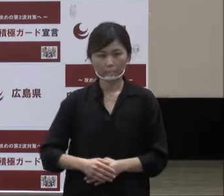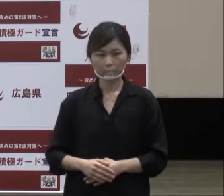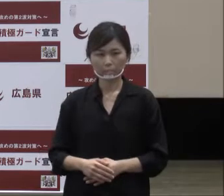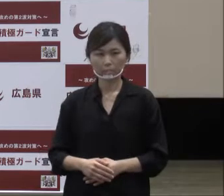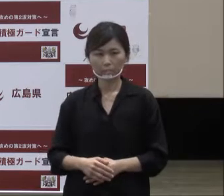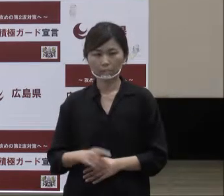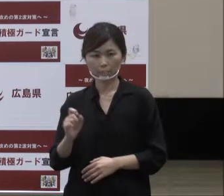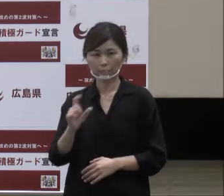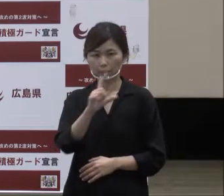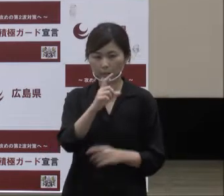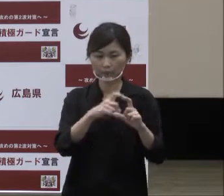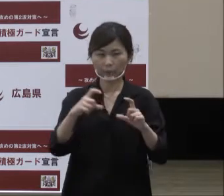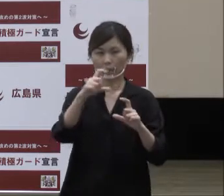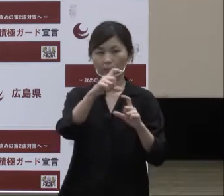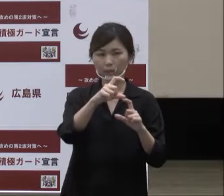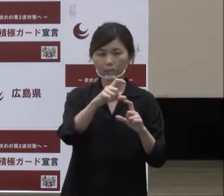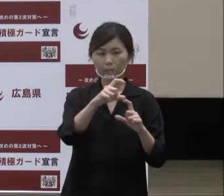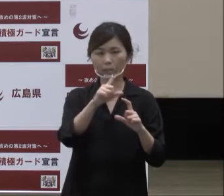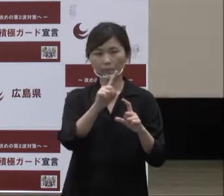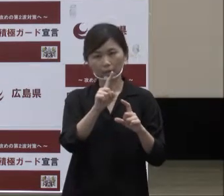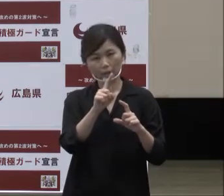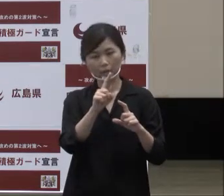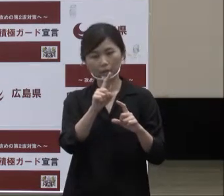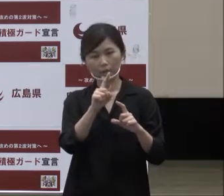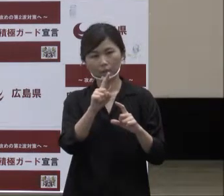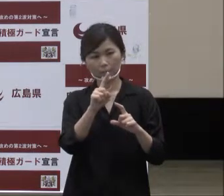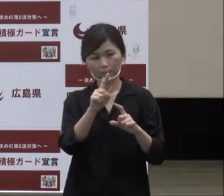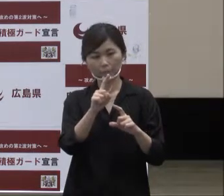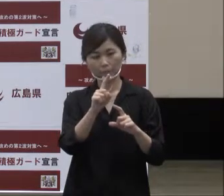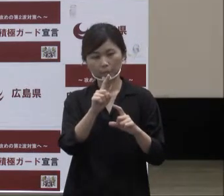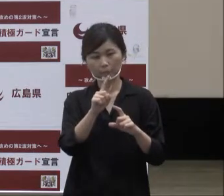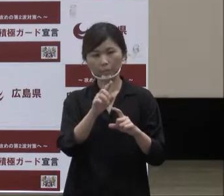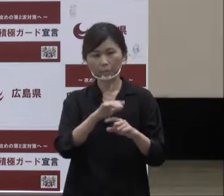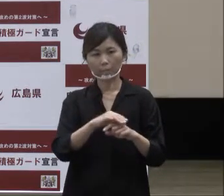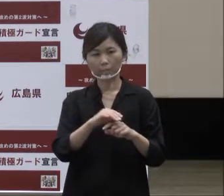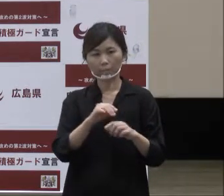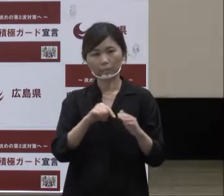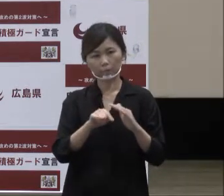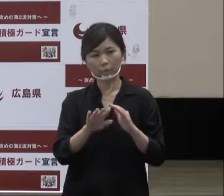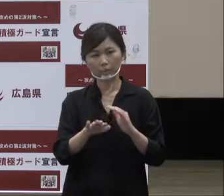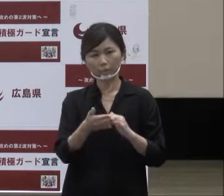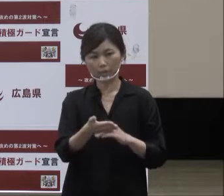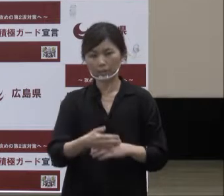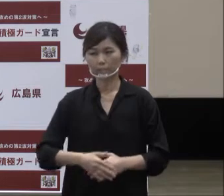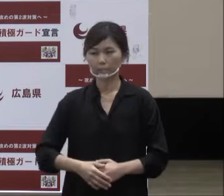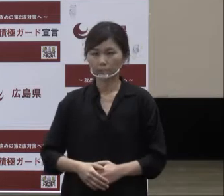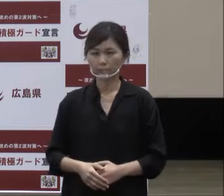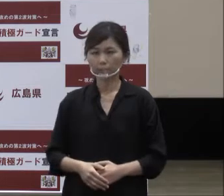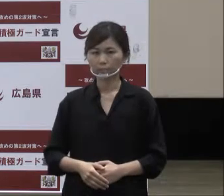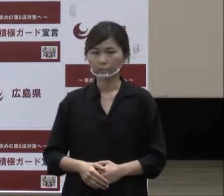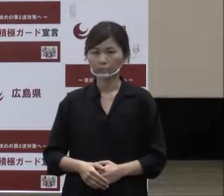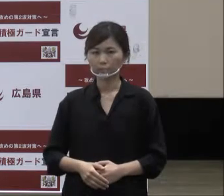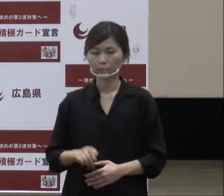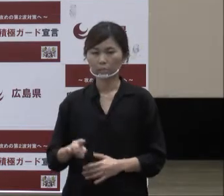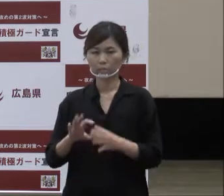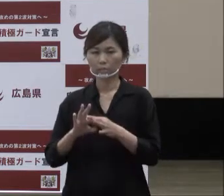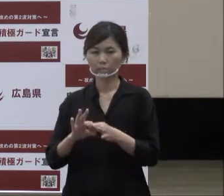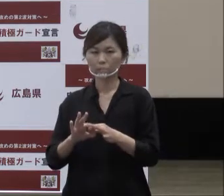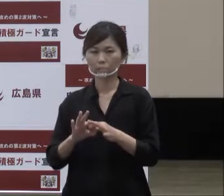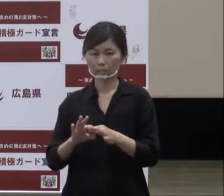らかのそういった目処というかですね、協力機関があるだとか、そういったのが体制があるんでしょうか。 はい、これについてはです